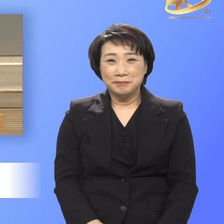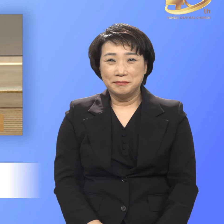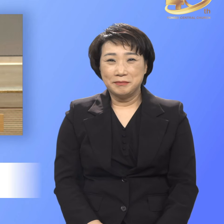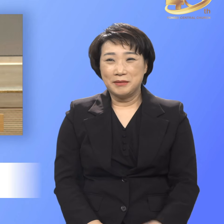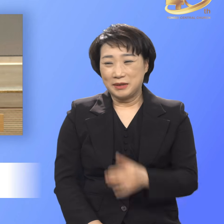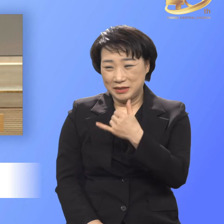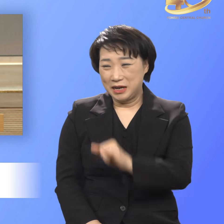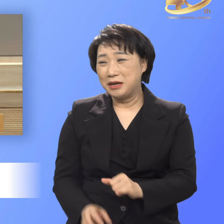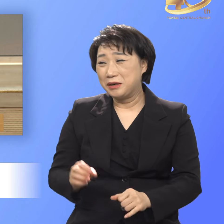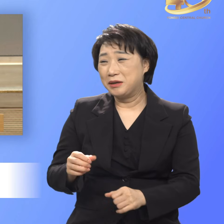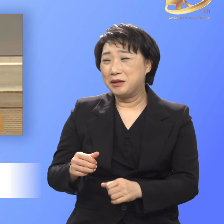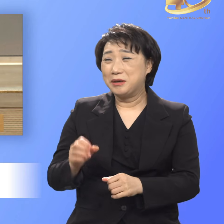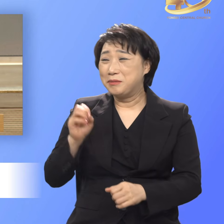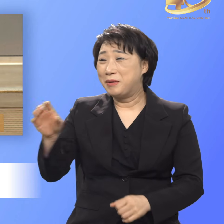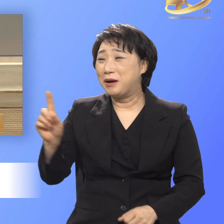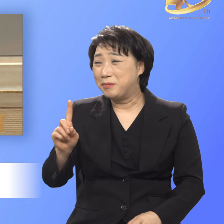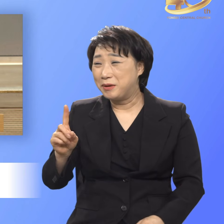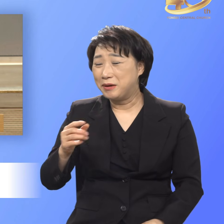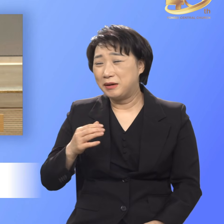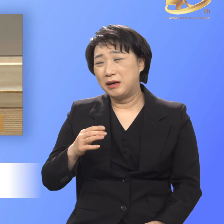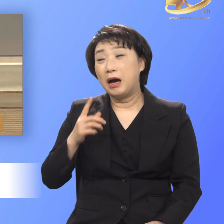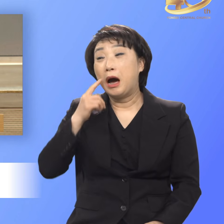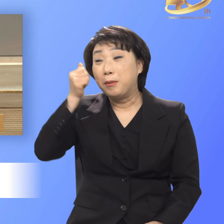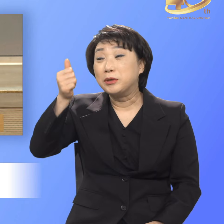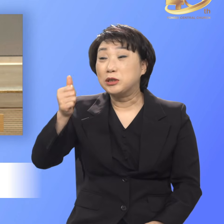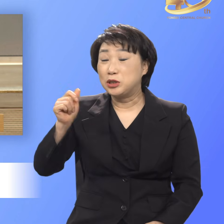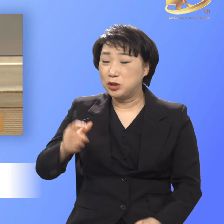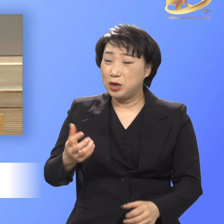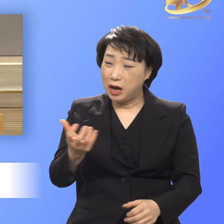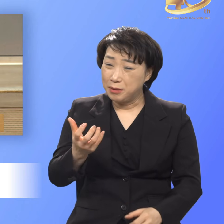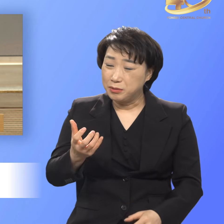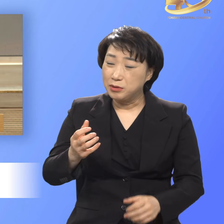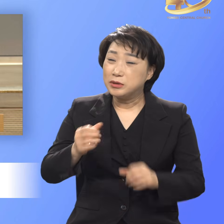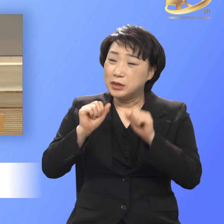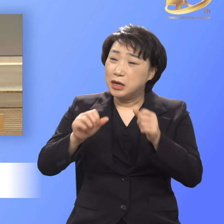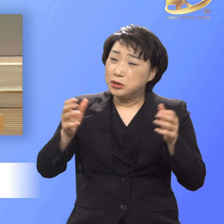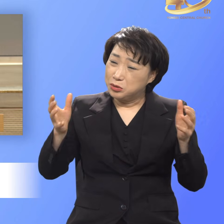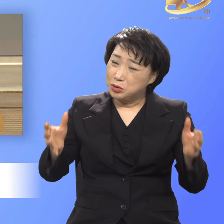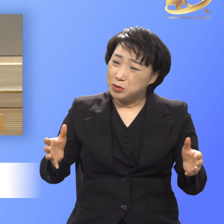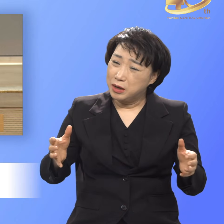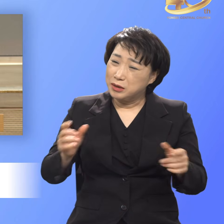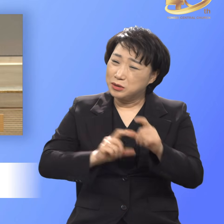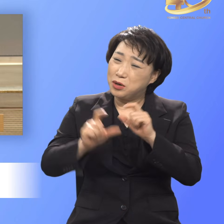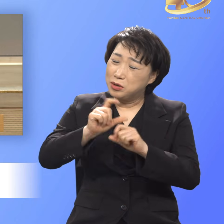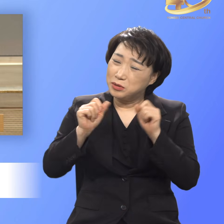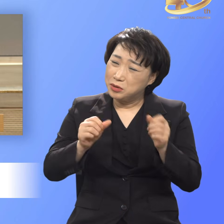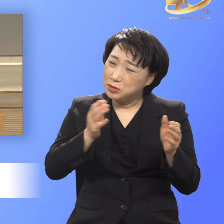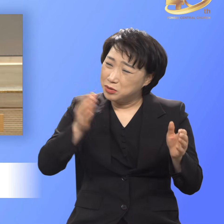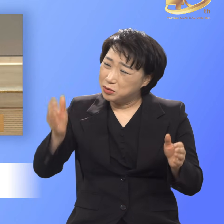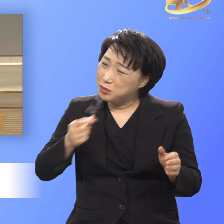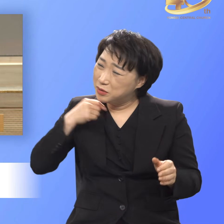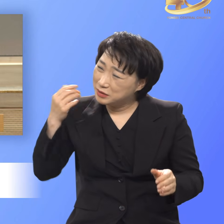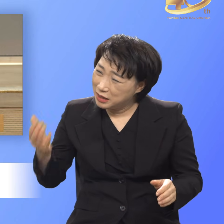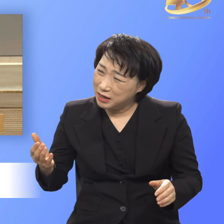그 자녀들에게 말했어. 아버지가 그 고통을 가지고 이 땅에서 더 살기를